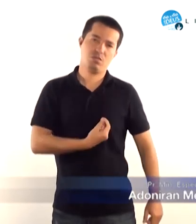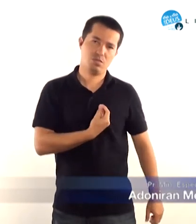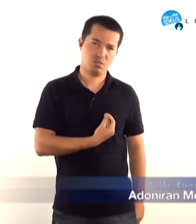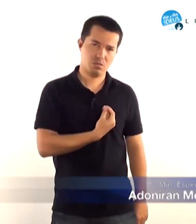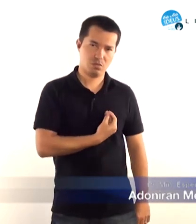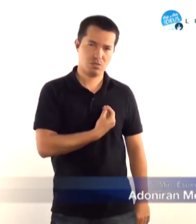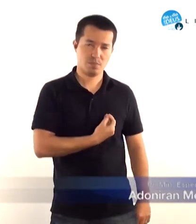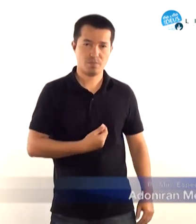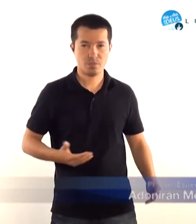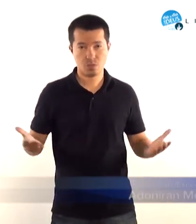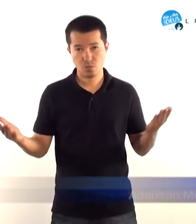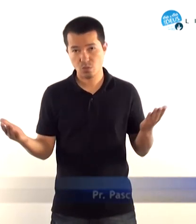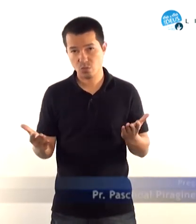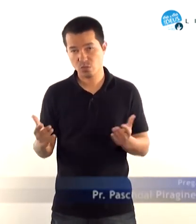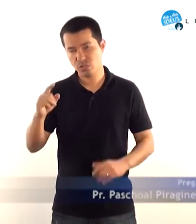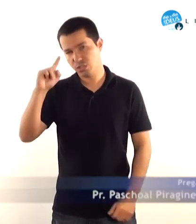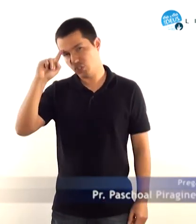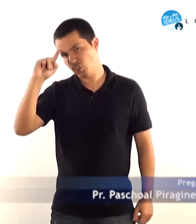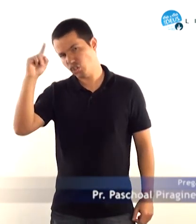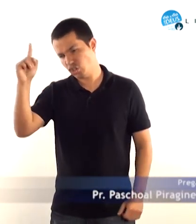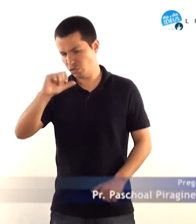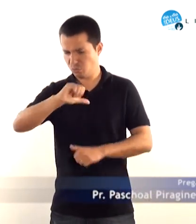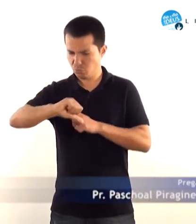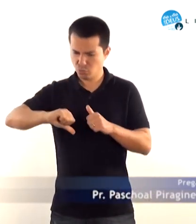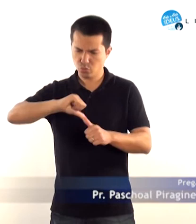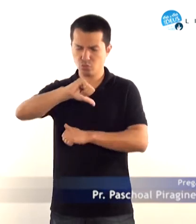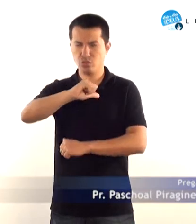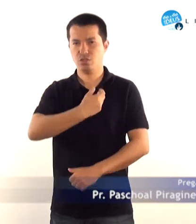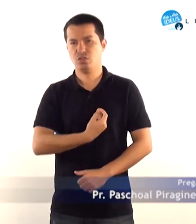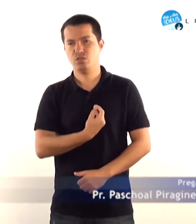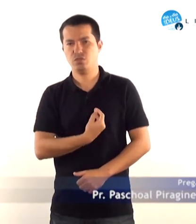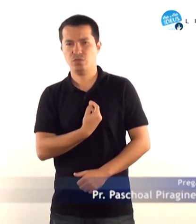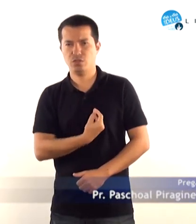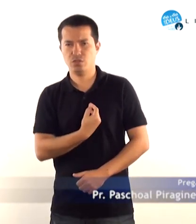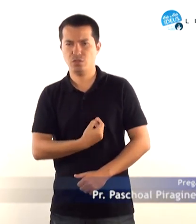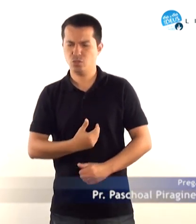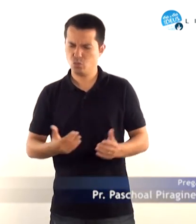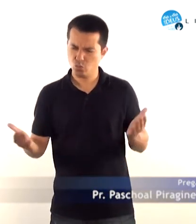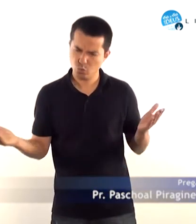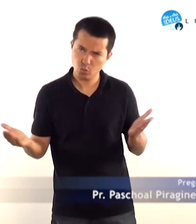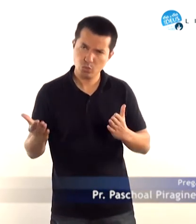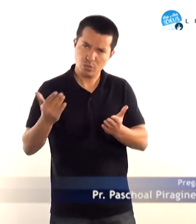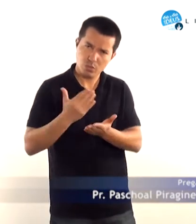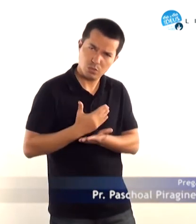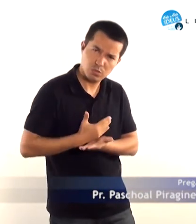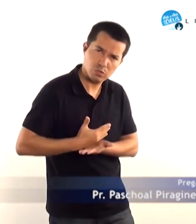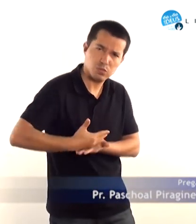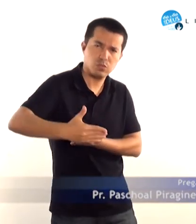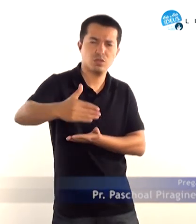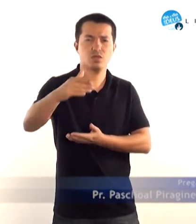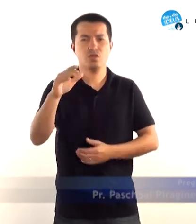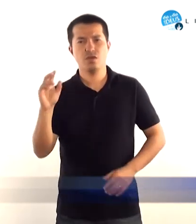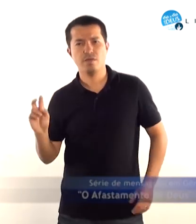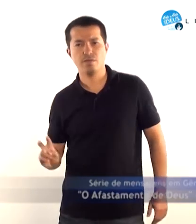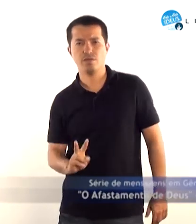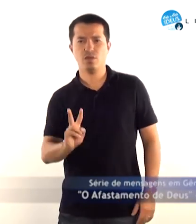da virada na tua vida. É isso que a gente vai querer marcar. O dia da virada começou hoje. O dia da mudança